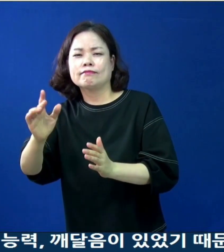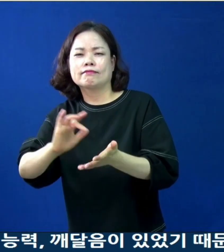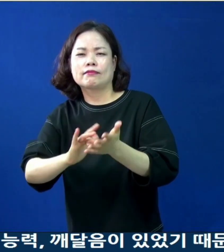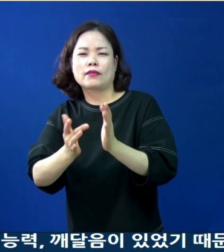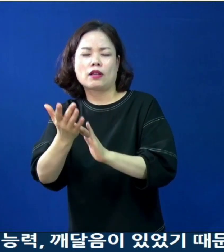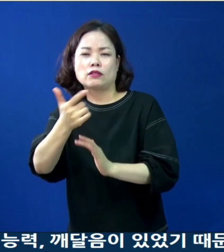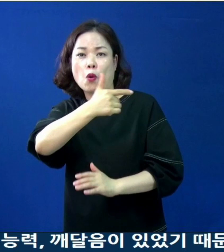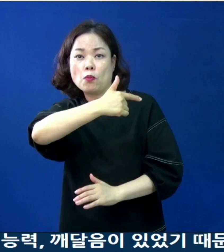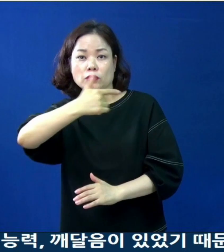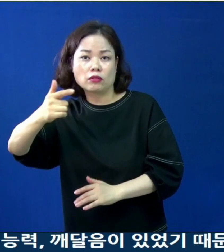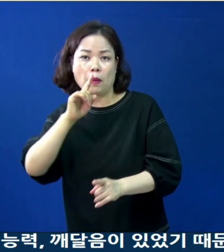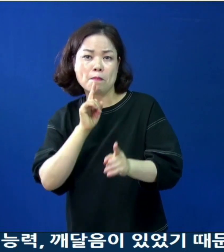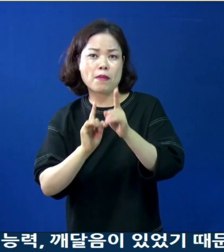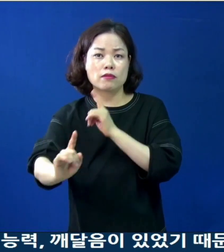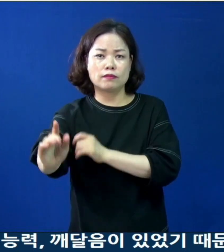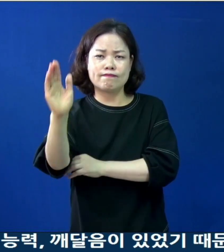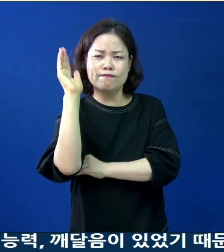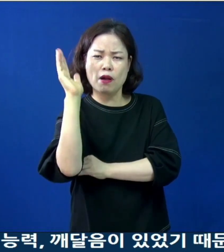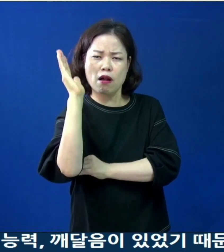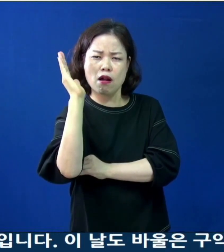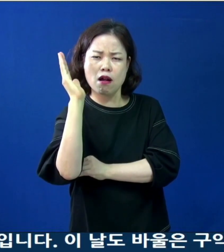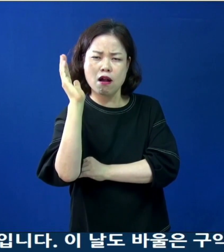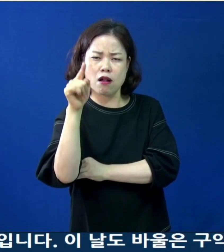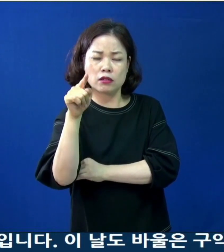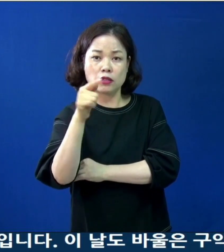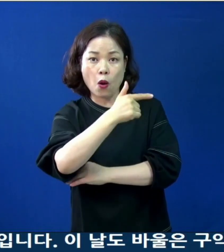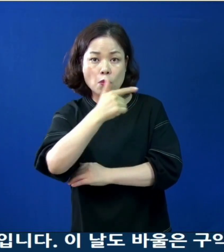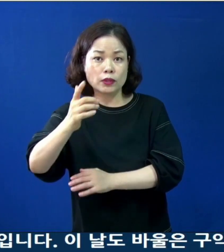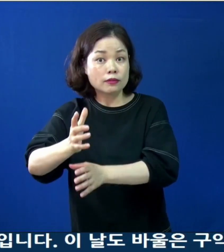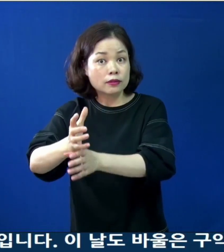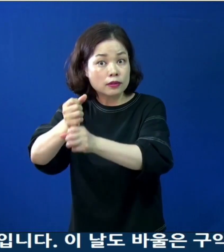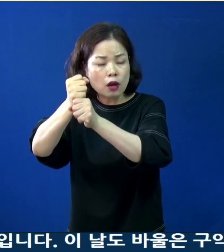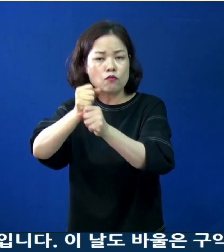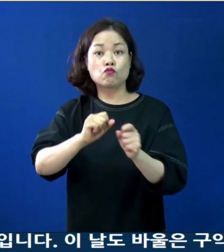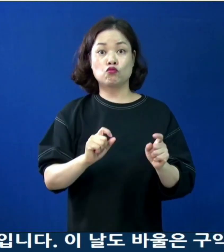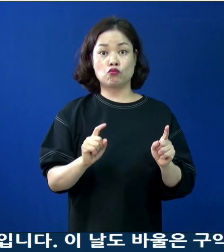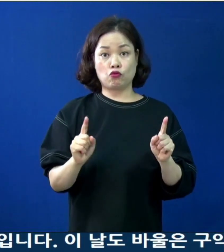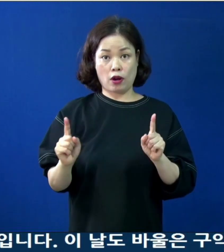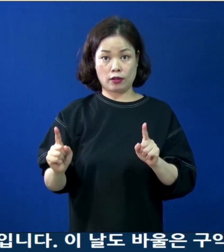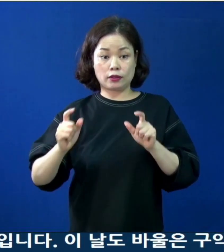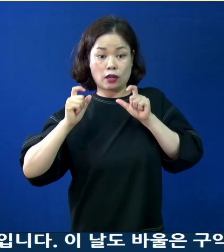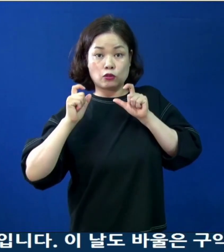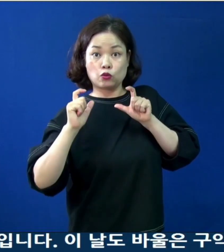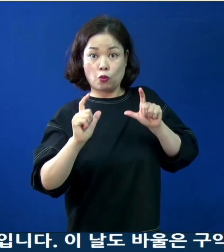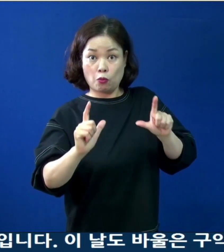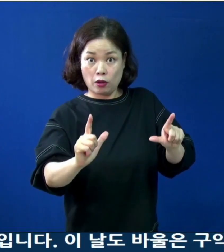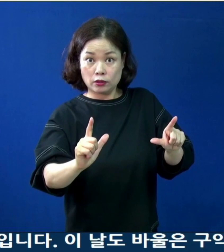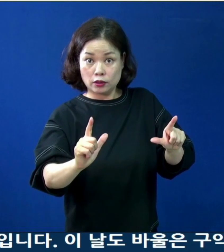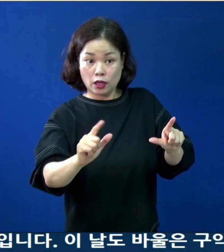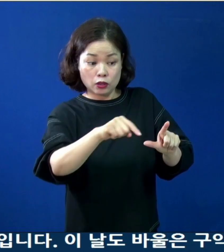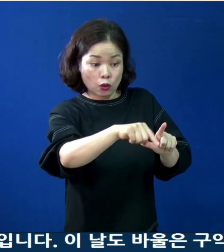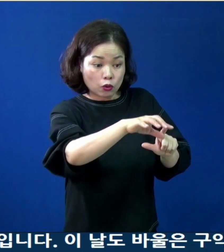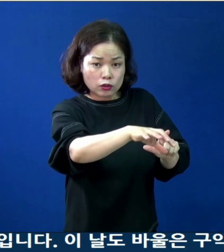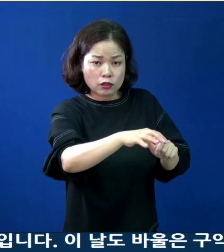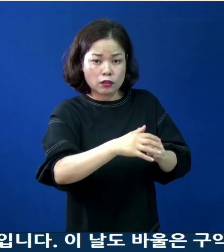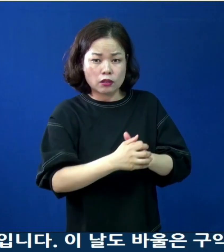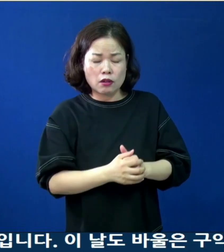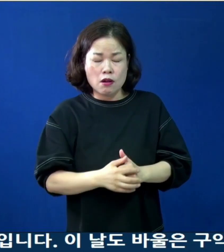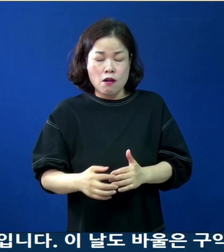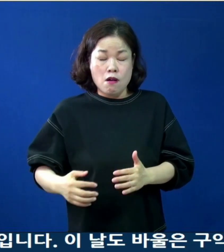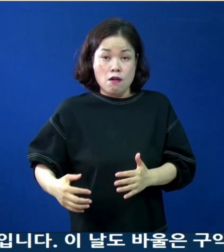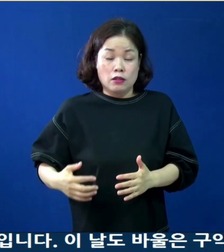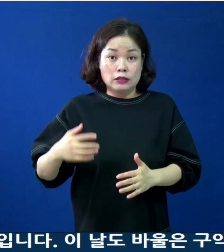이런 엄청난 얘기를 하면서 그 엄청난 얘기의 핵심이 부활이다라고 선포를 하니까 여기에 아주 확